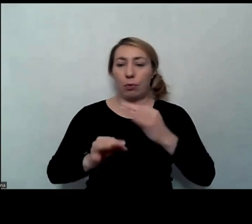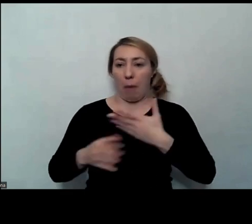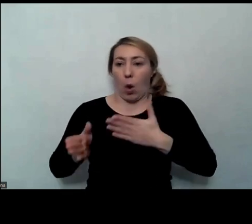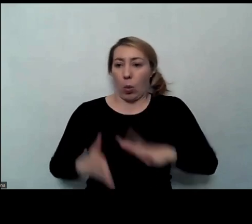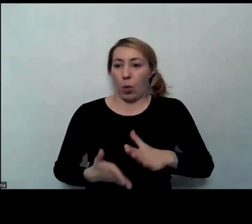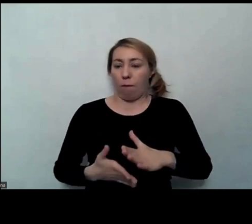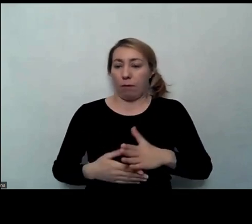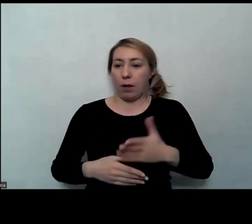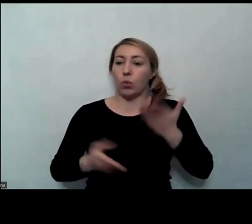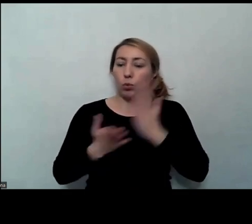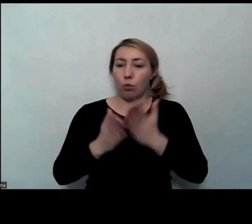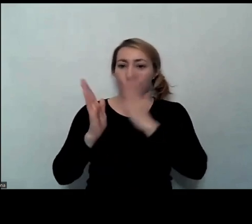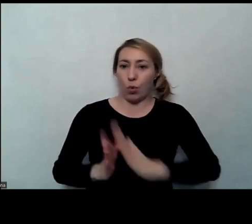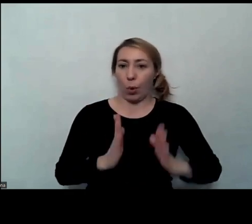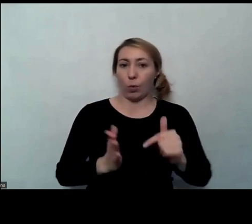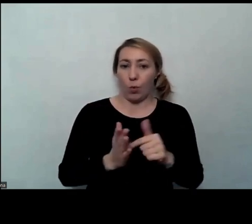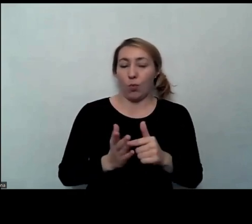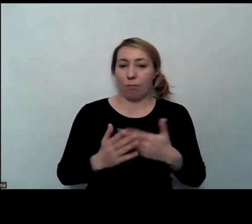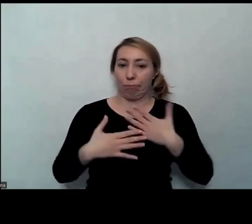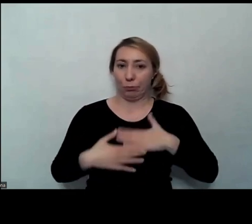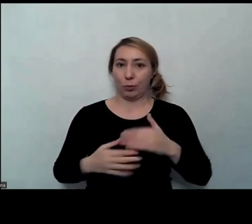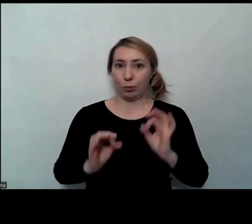gotowego i znormalizowanego.